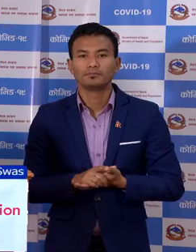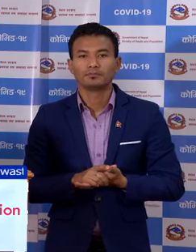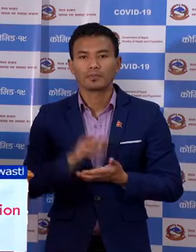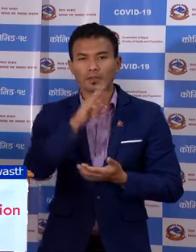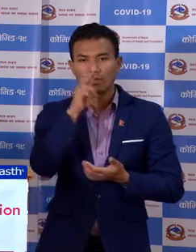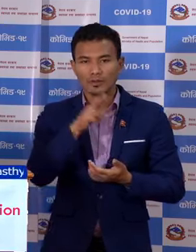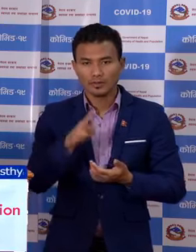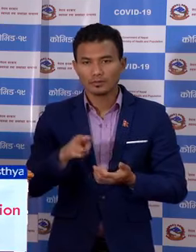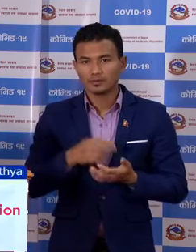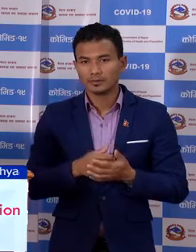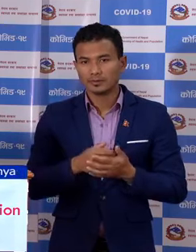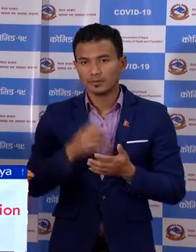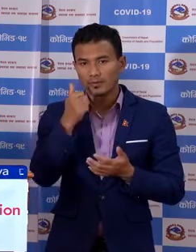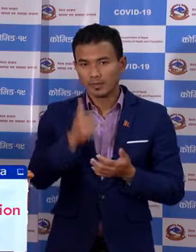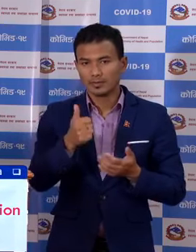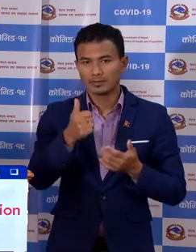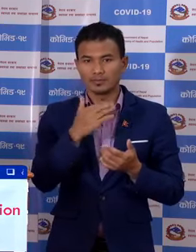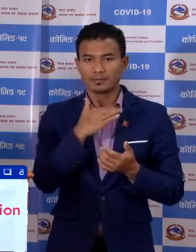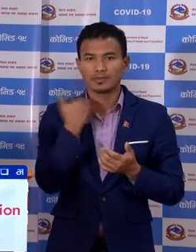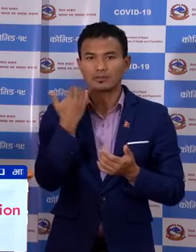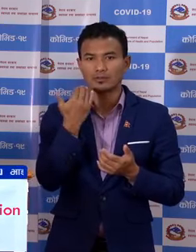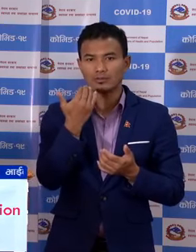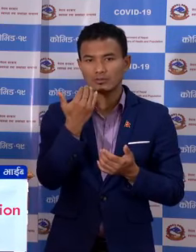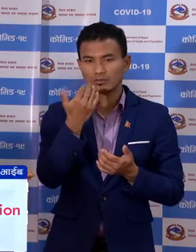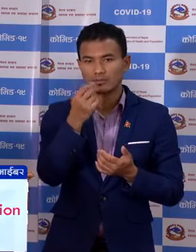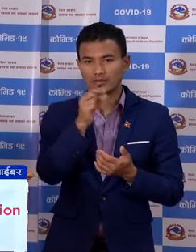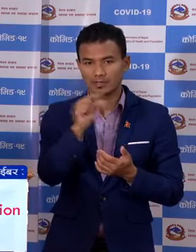र अब म मृत्यु हुने